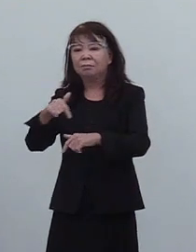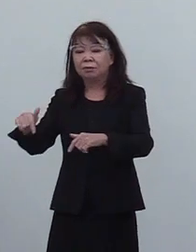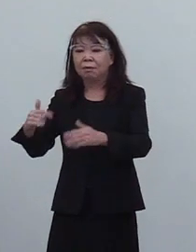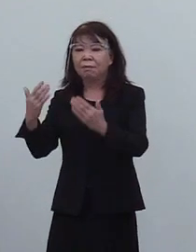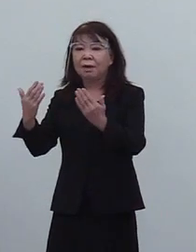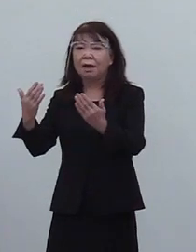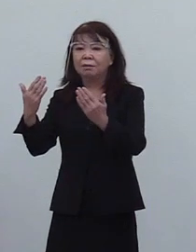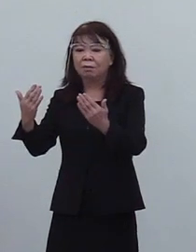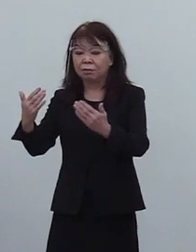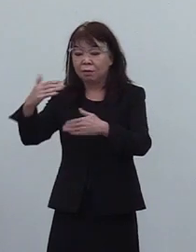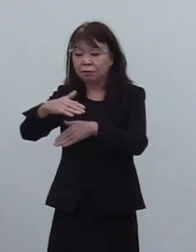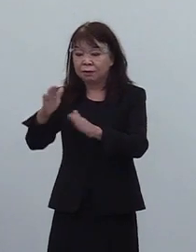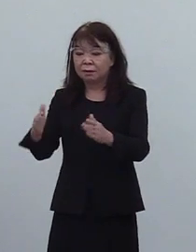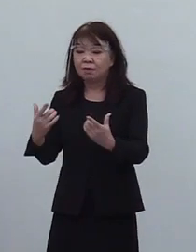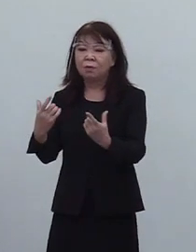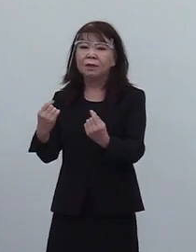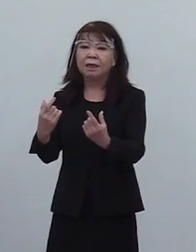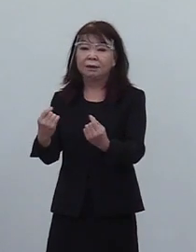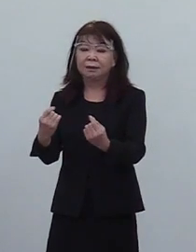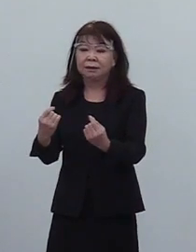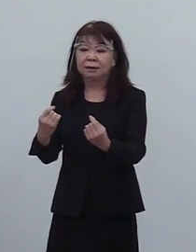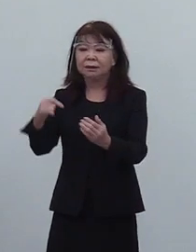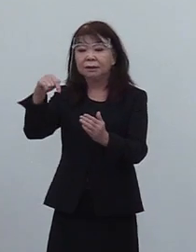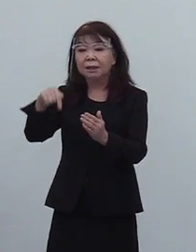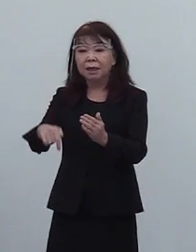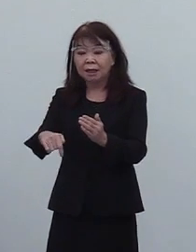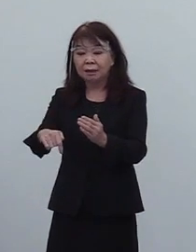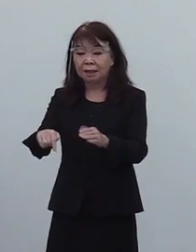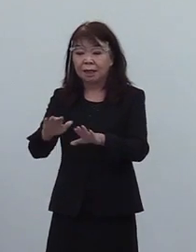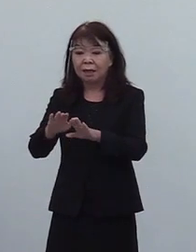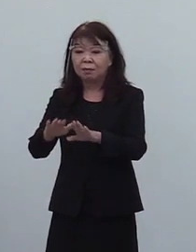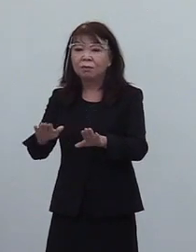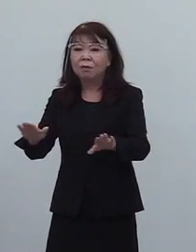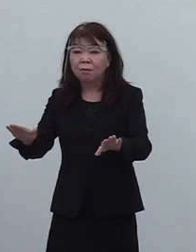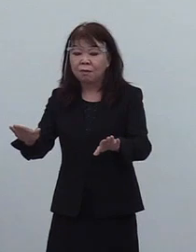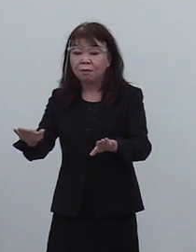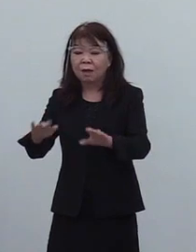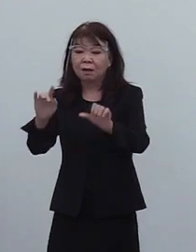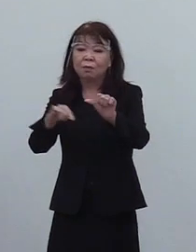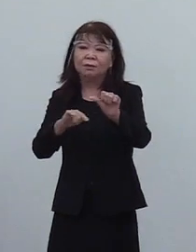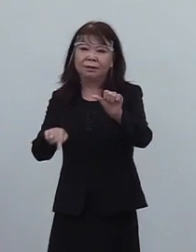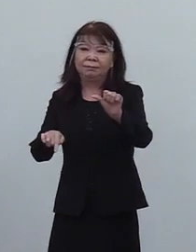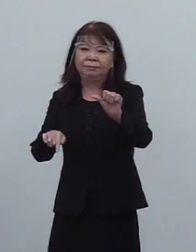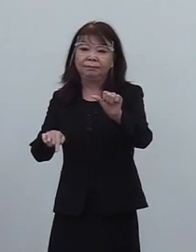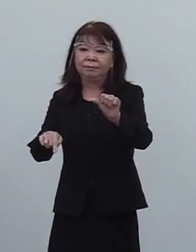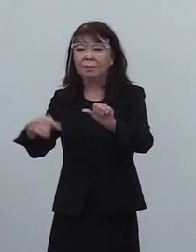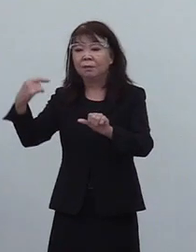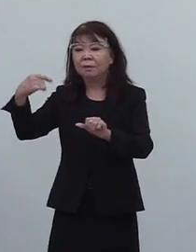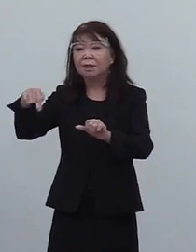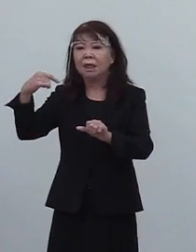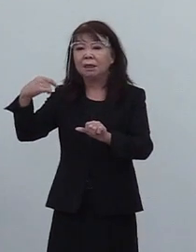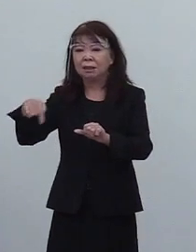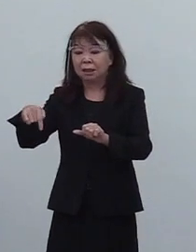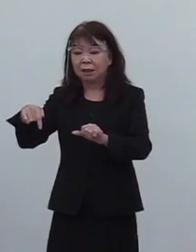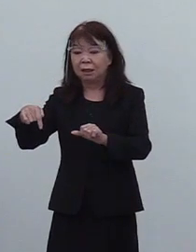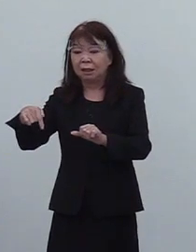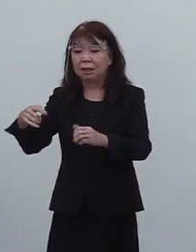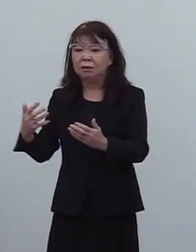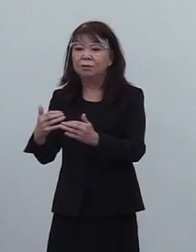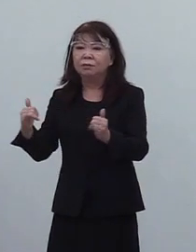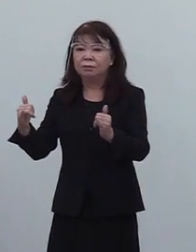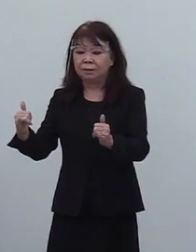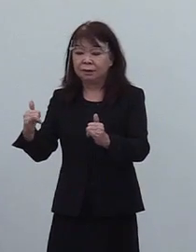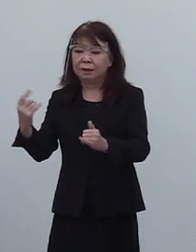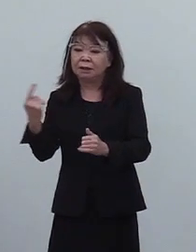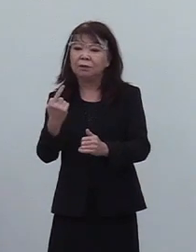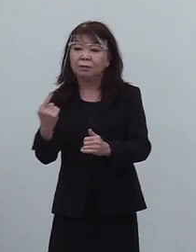の同じクラスで、児童5名と教職員1名の感染